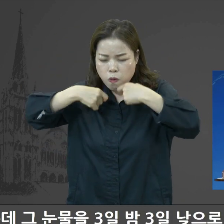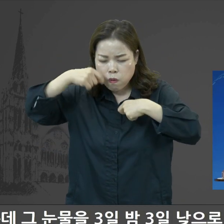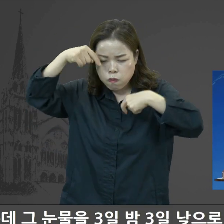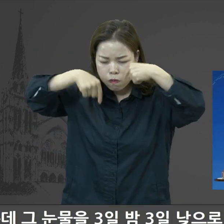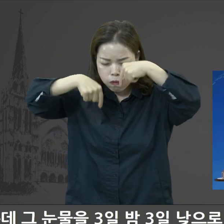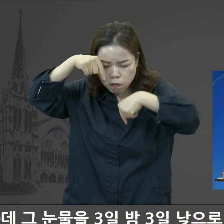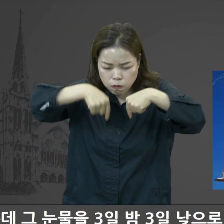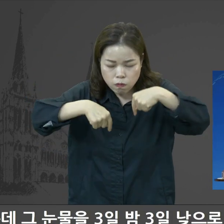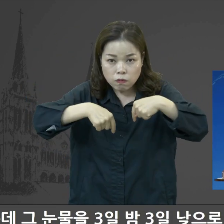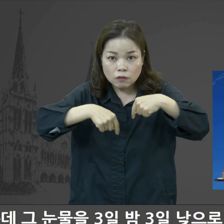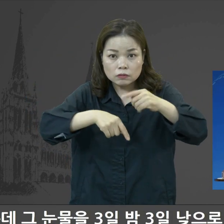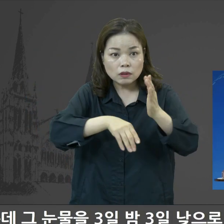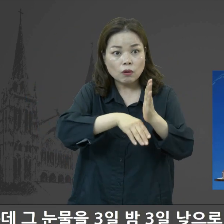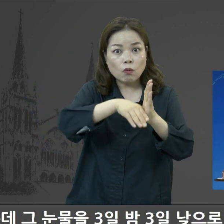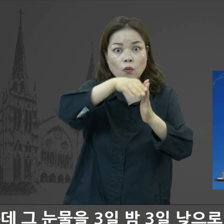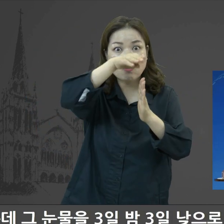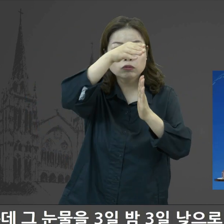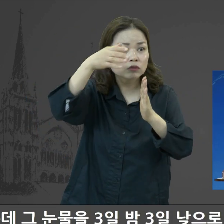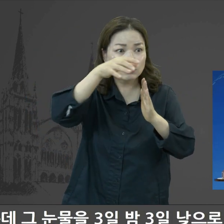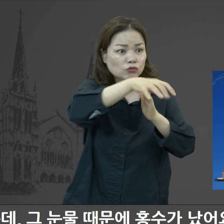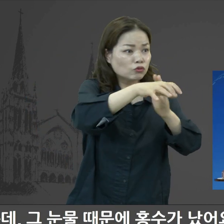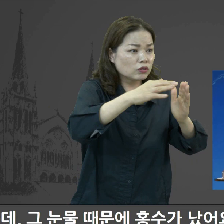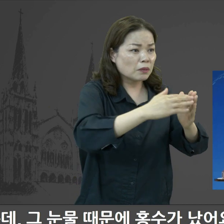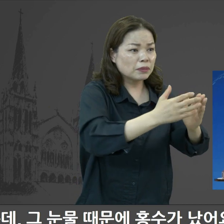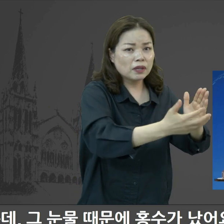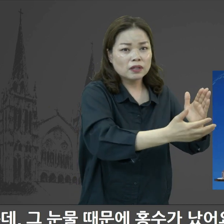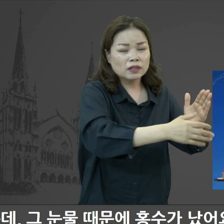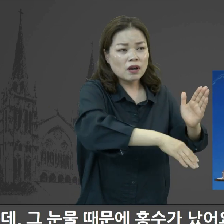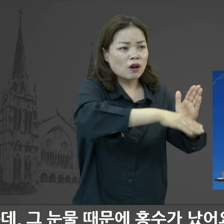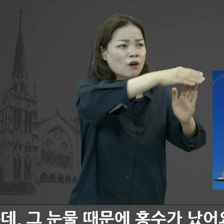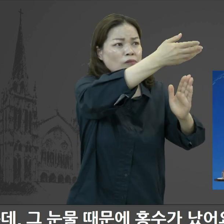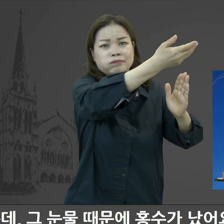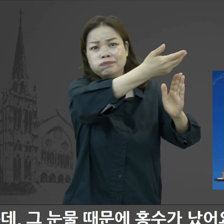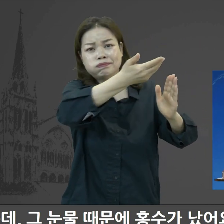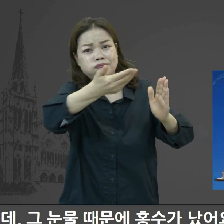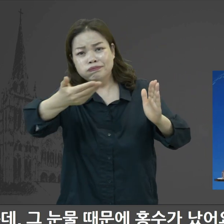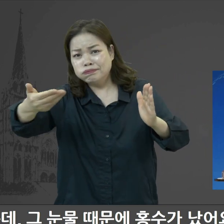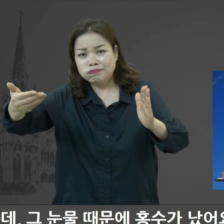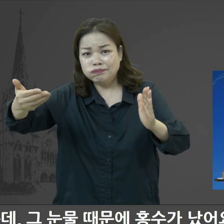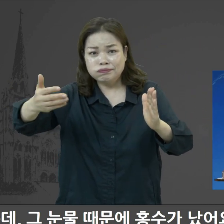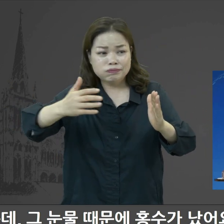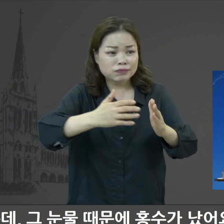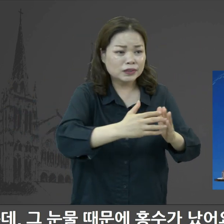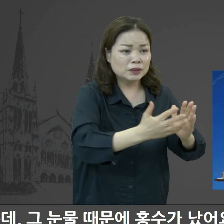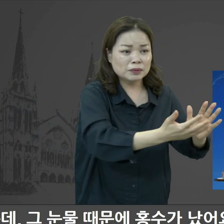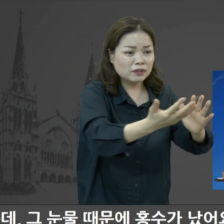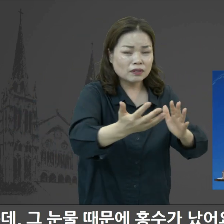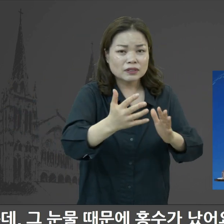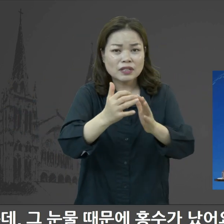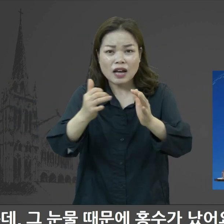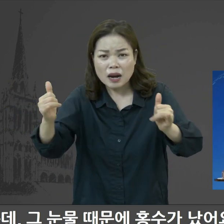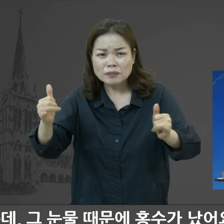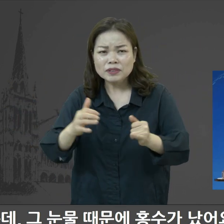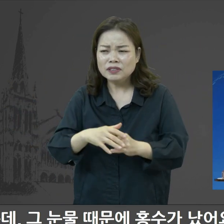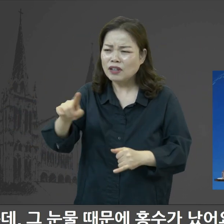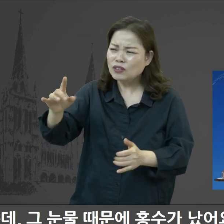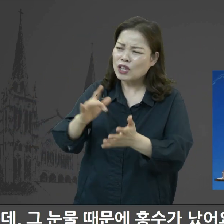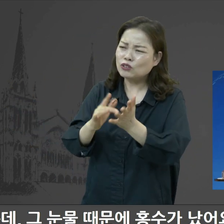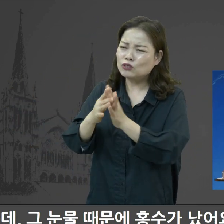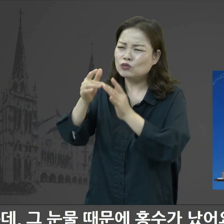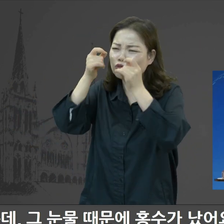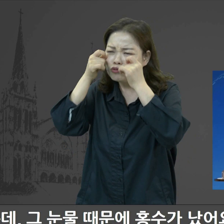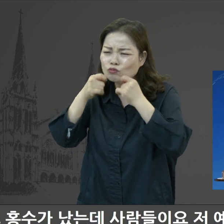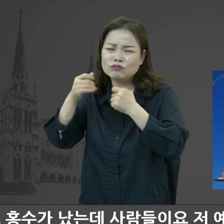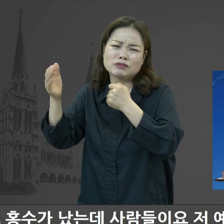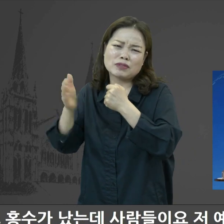눈물 때문에 홍수가 났어요. 주위에서 막 집이 떠내려갈 정도로 와 홍수가 났는데 사람들이요 저 예수님 눈물